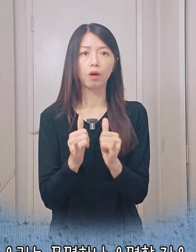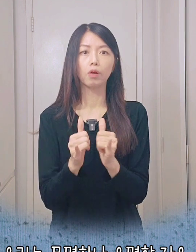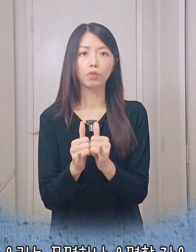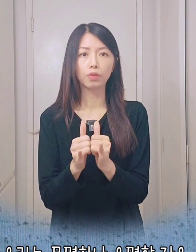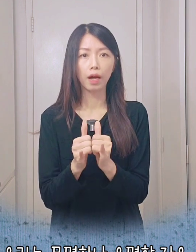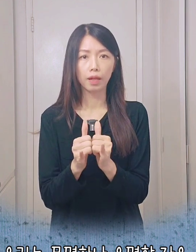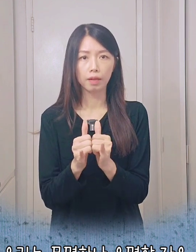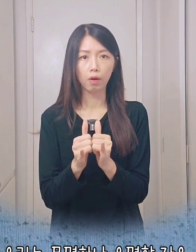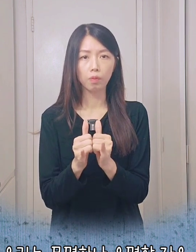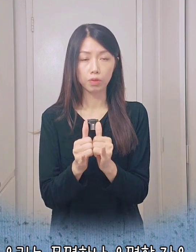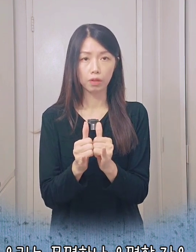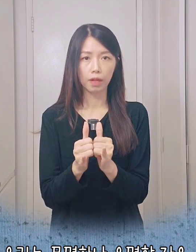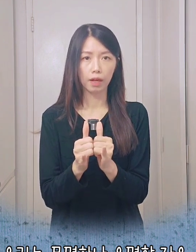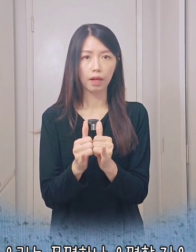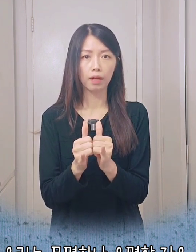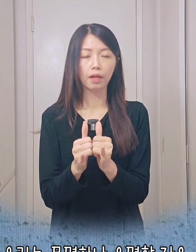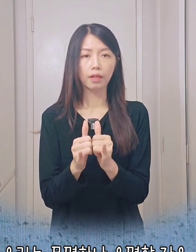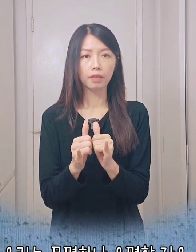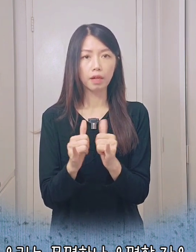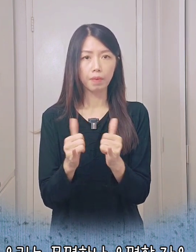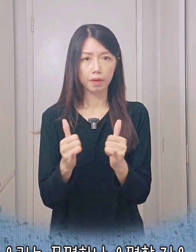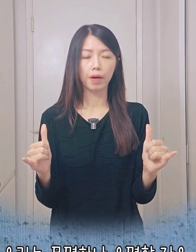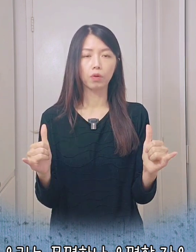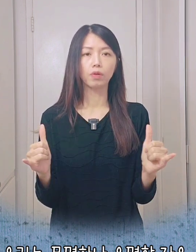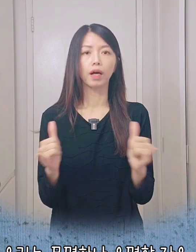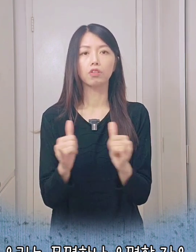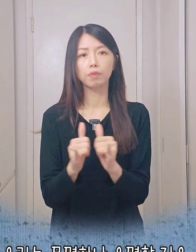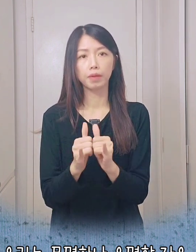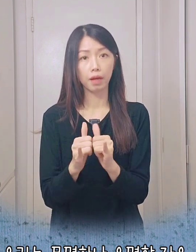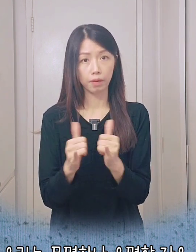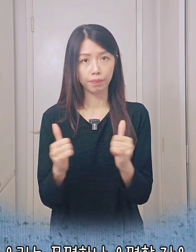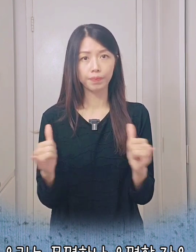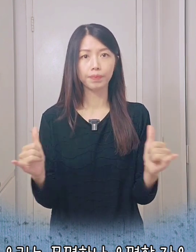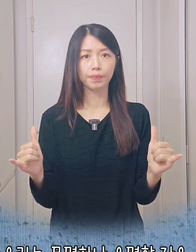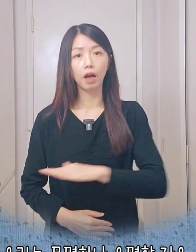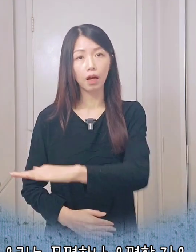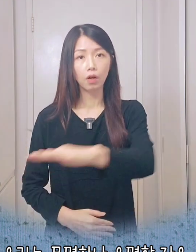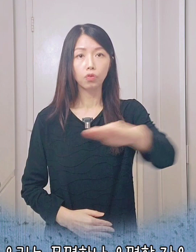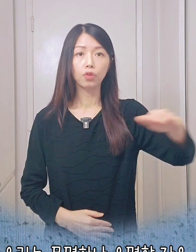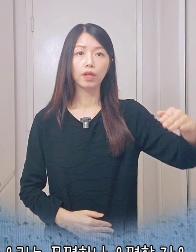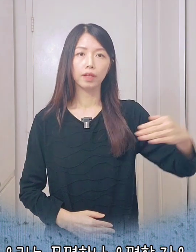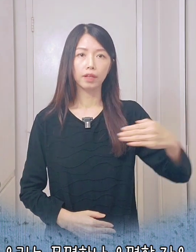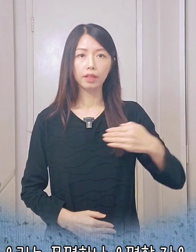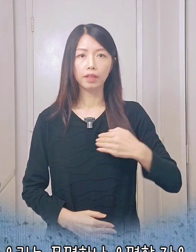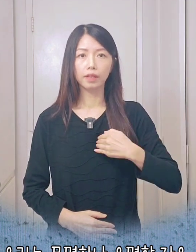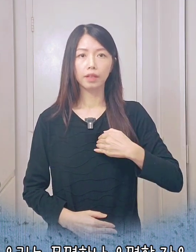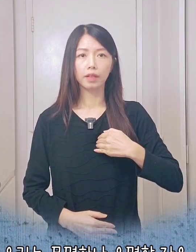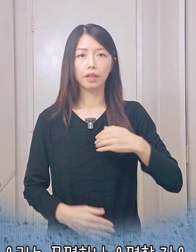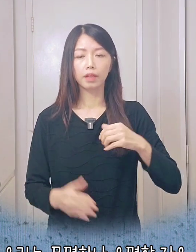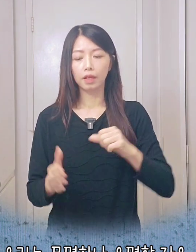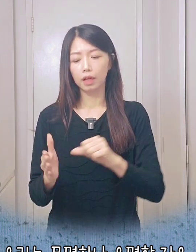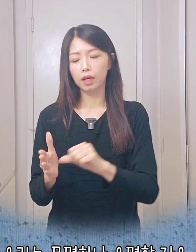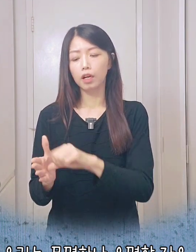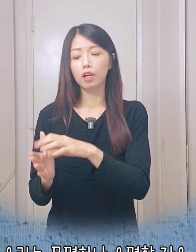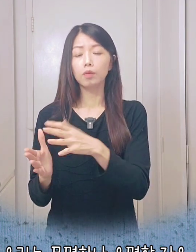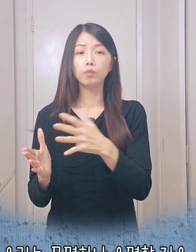새끼손가락만 펴주셔서 중간에서 붙였다가 흔들면서 밖으로 나가주시면 돼요. 우리는